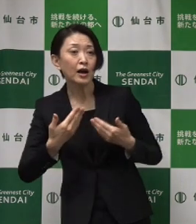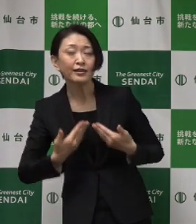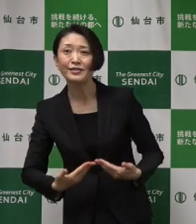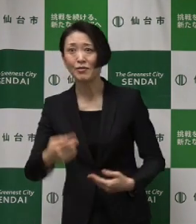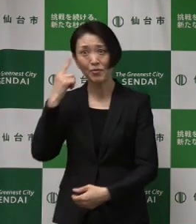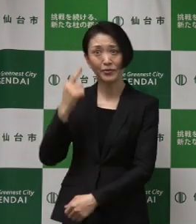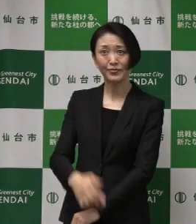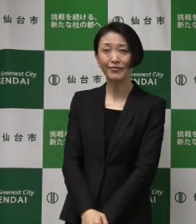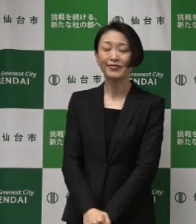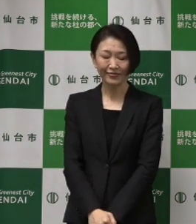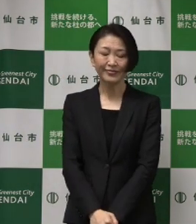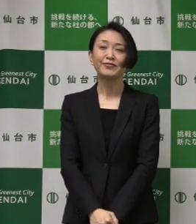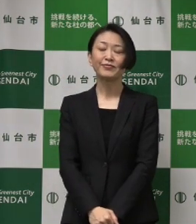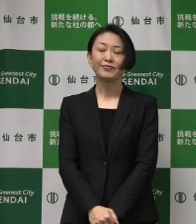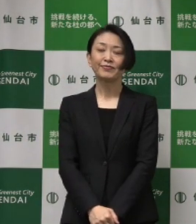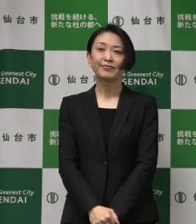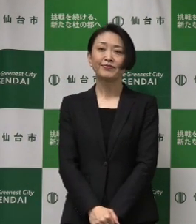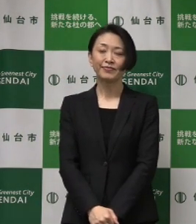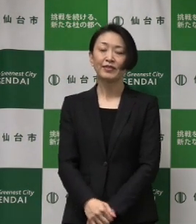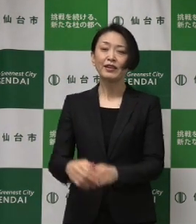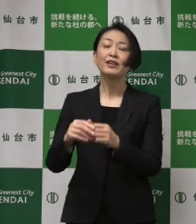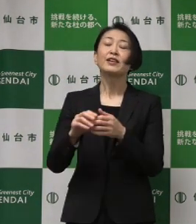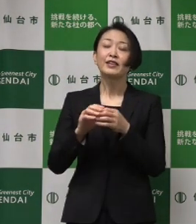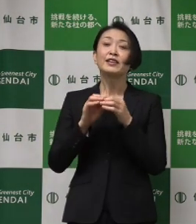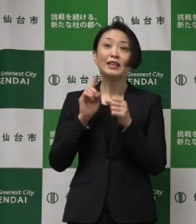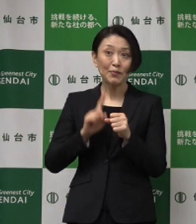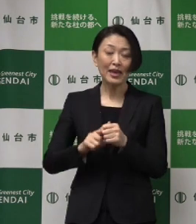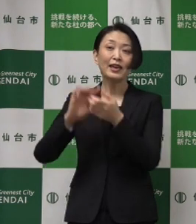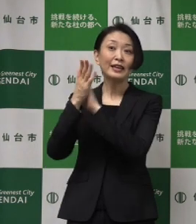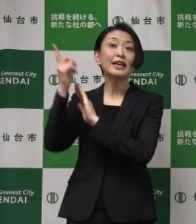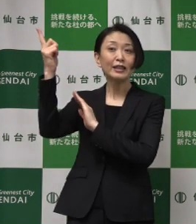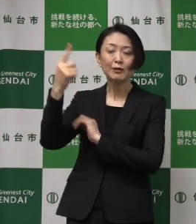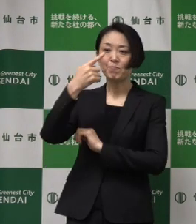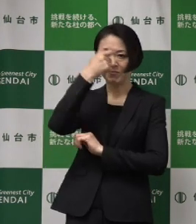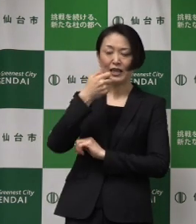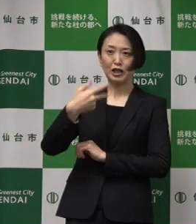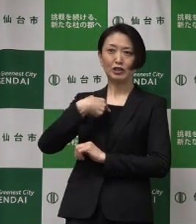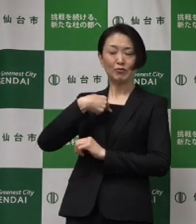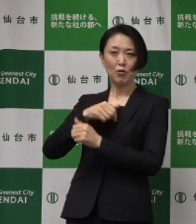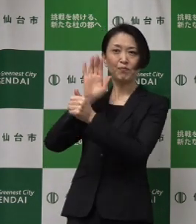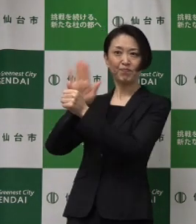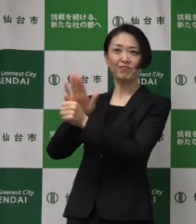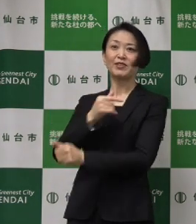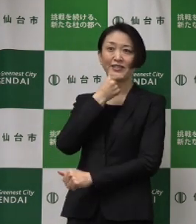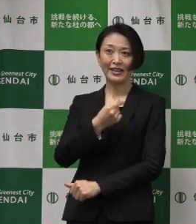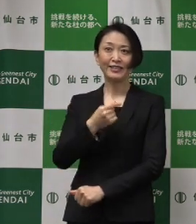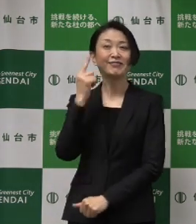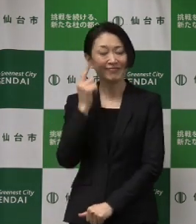では県に仙台市としてもできることをしっかり協力してまいりたいと思います。